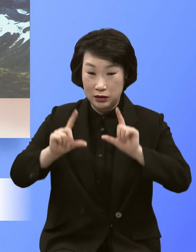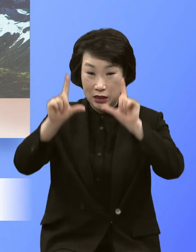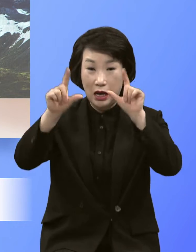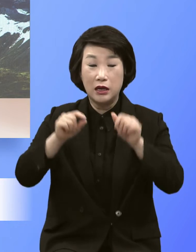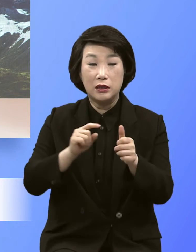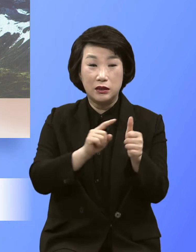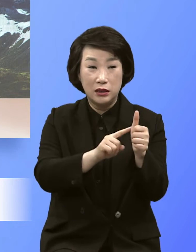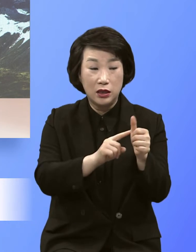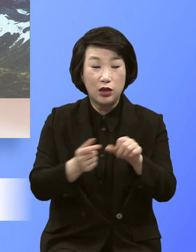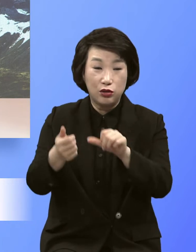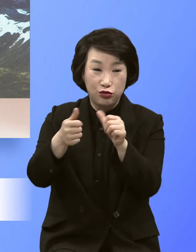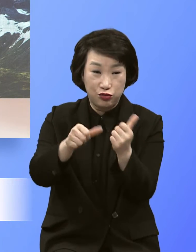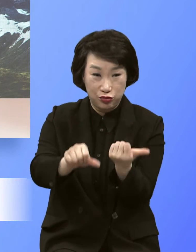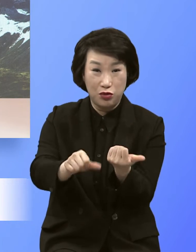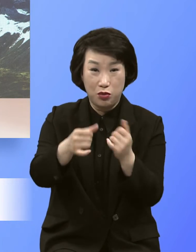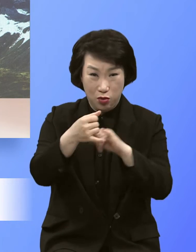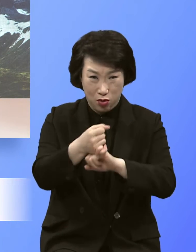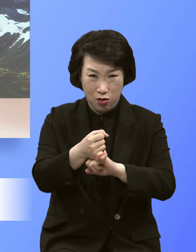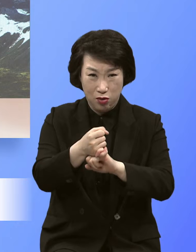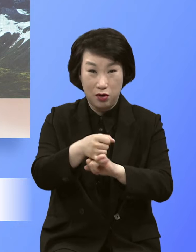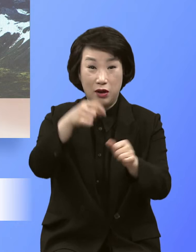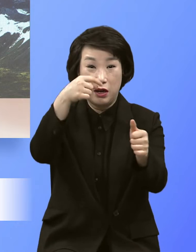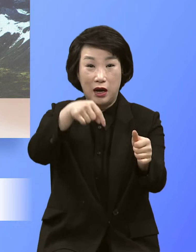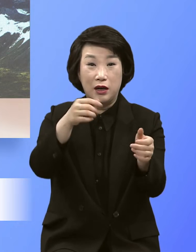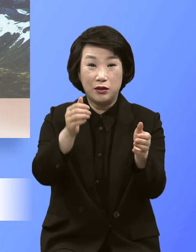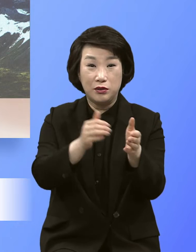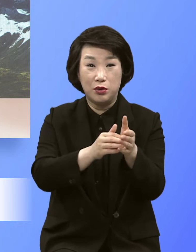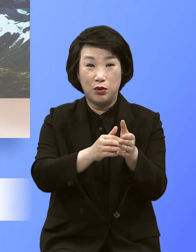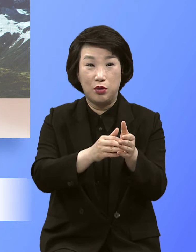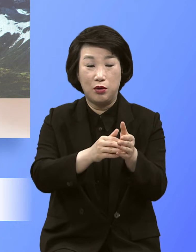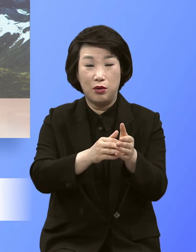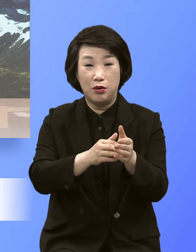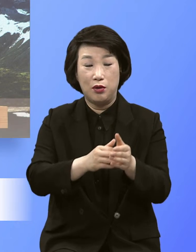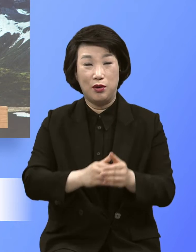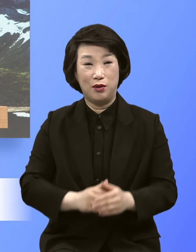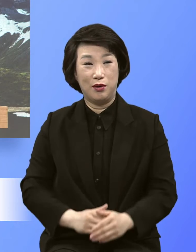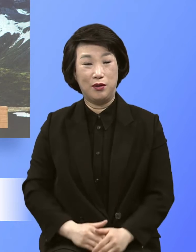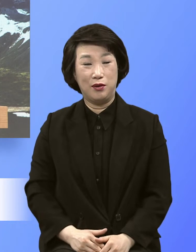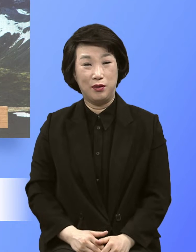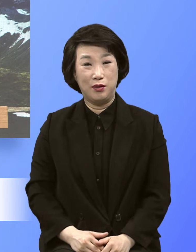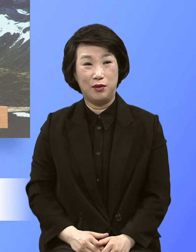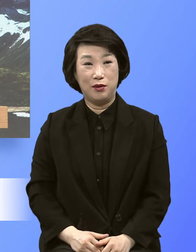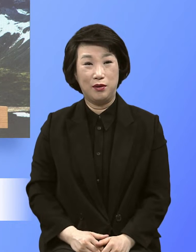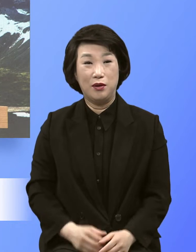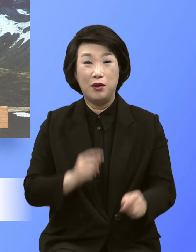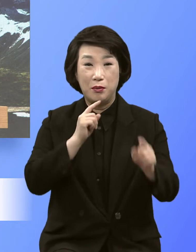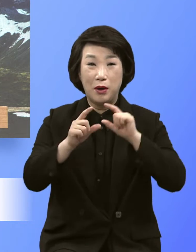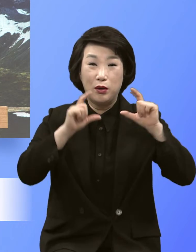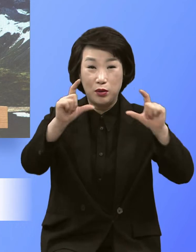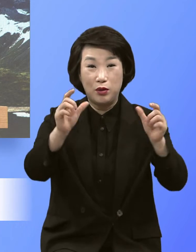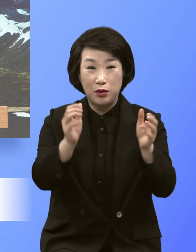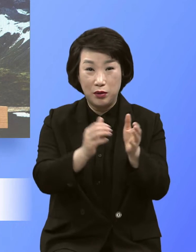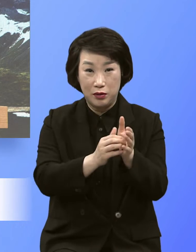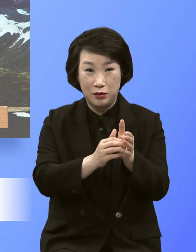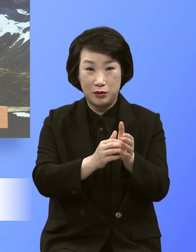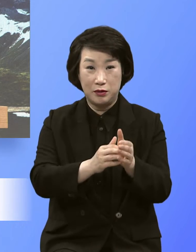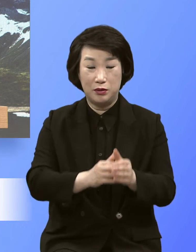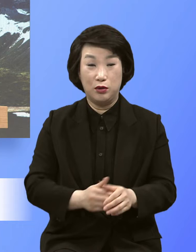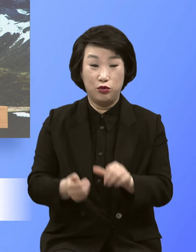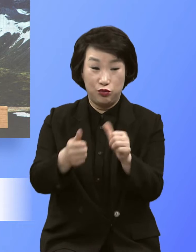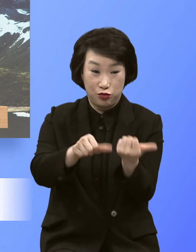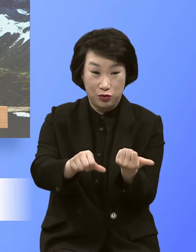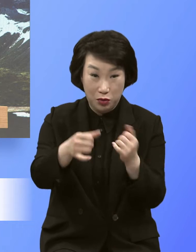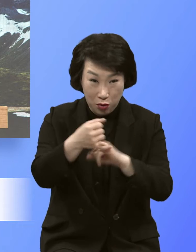날이면 정령 죽으리라 하시니라. 이렇게 말씀하셨어요.